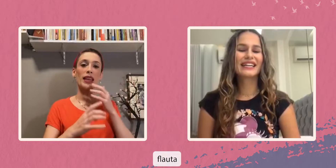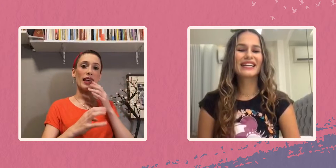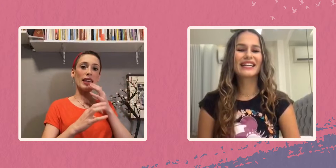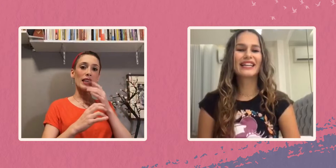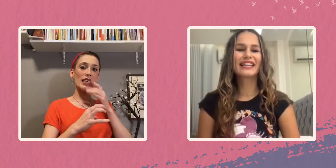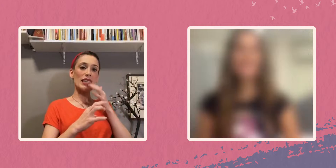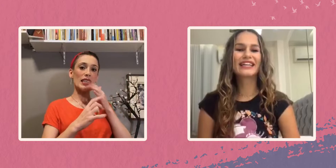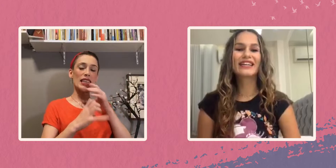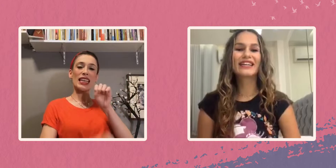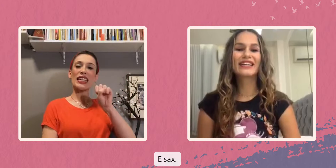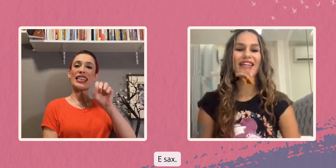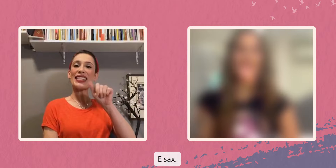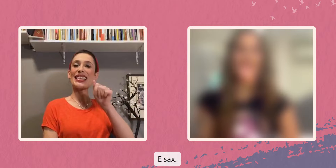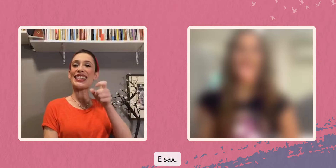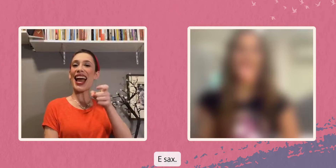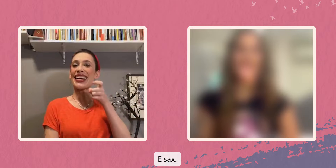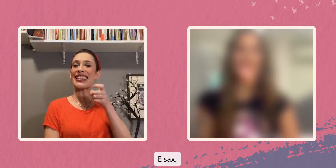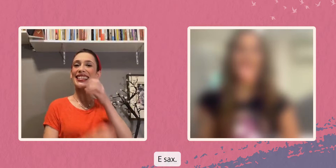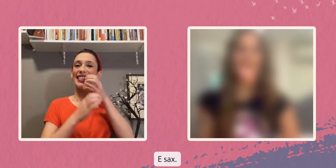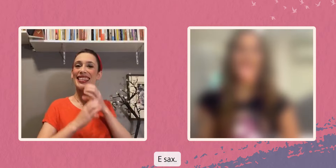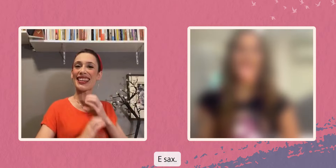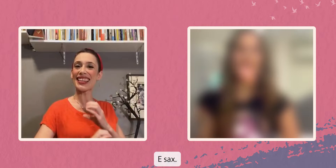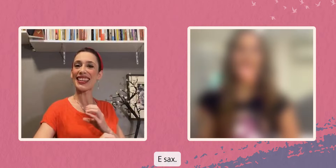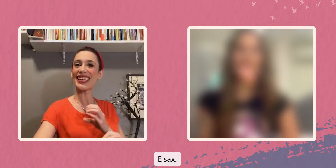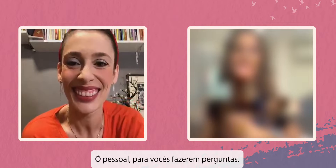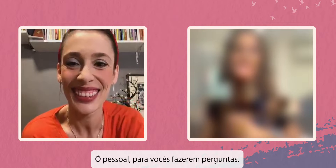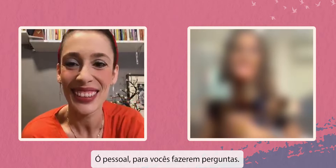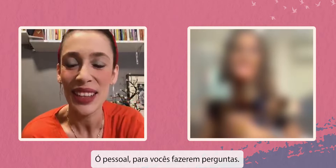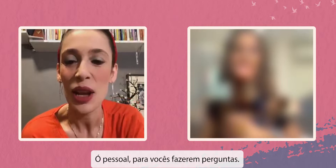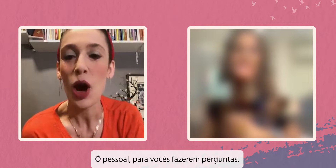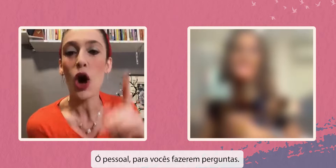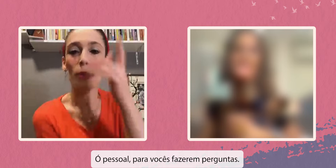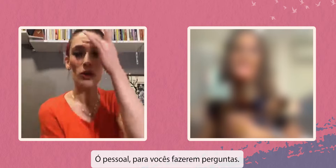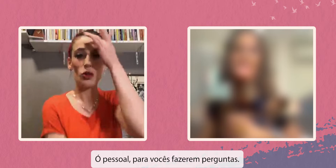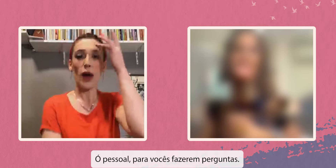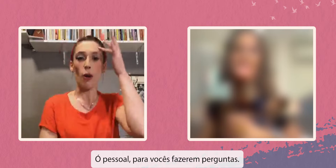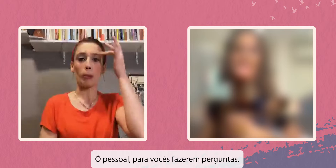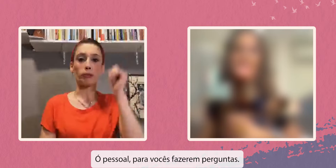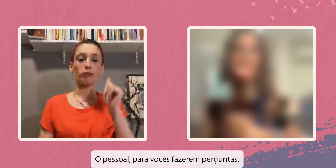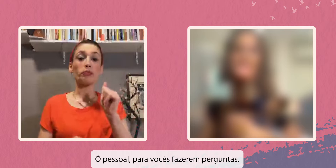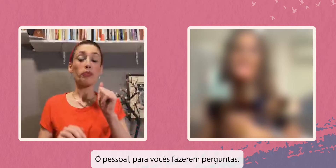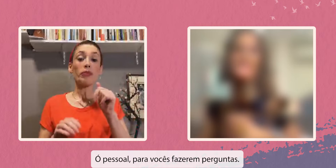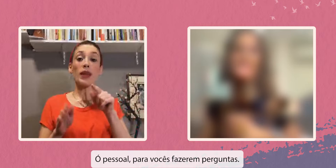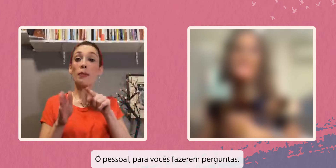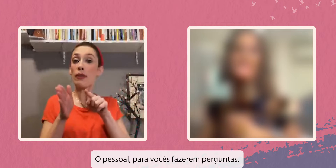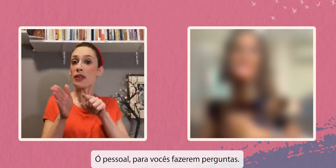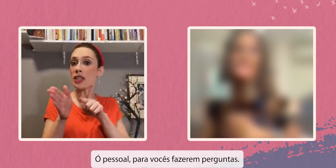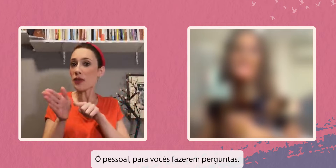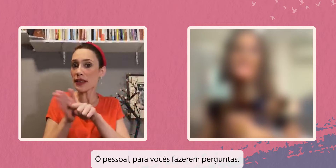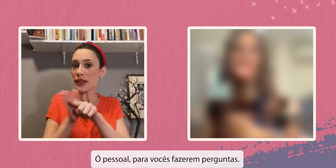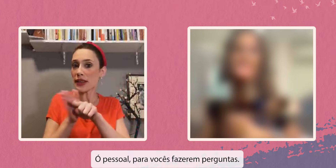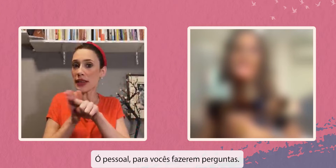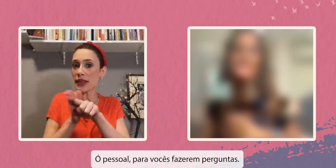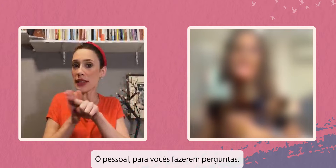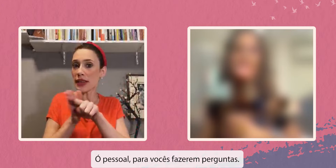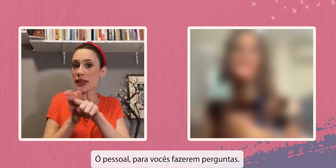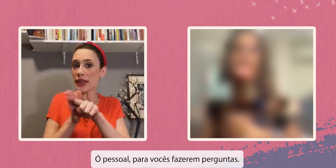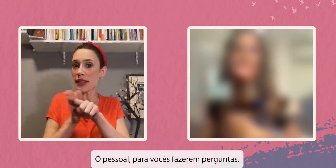flauta e sax. Ó, pessoal, para vocês